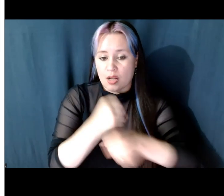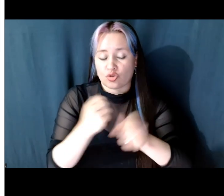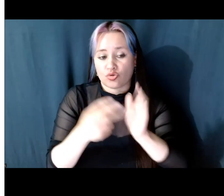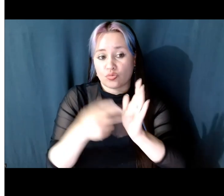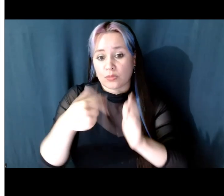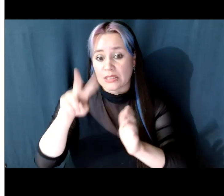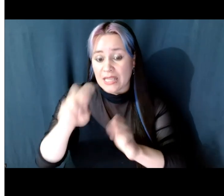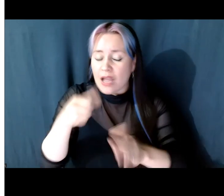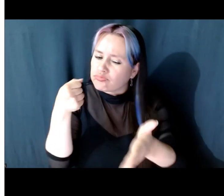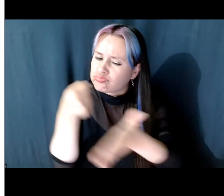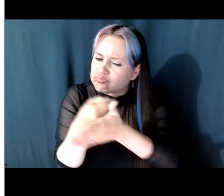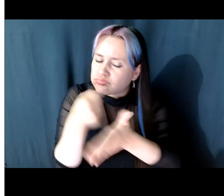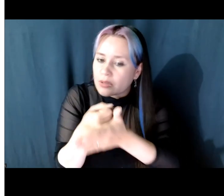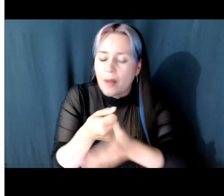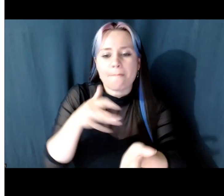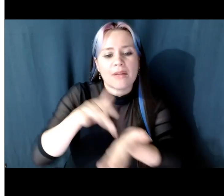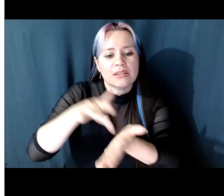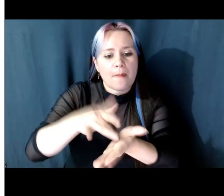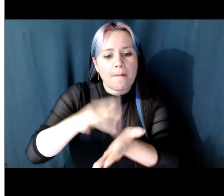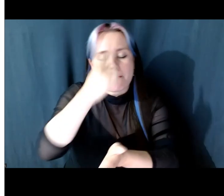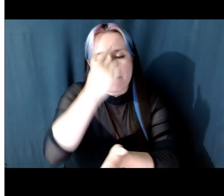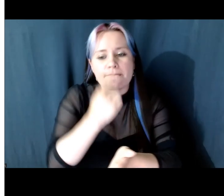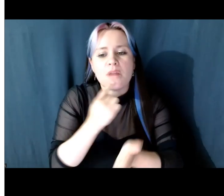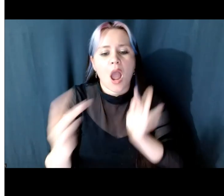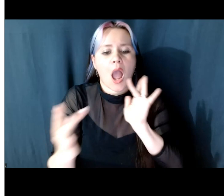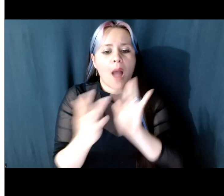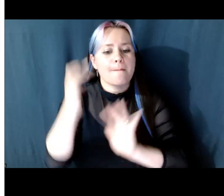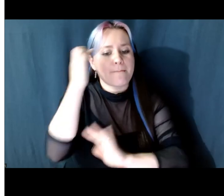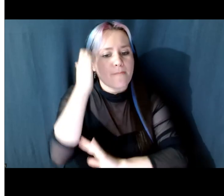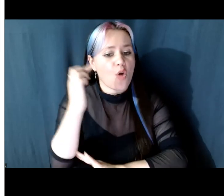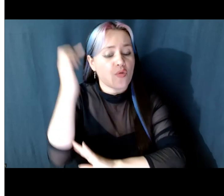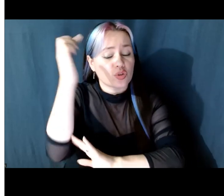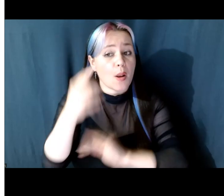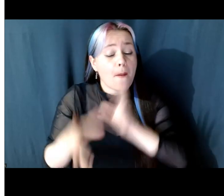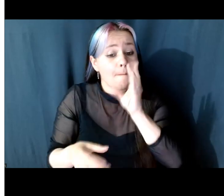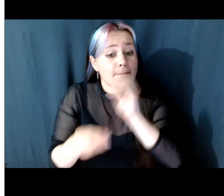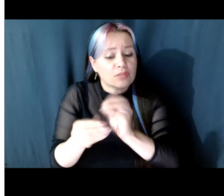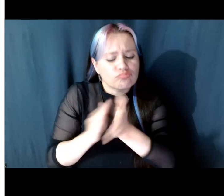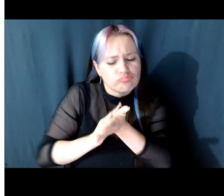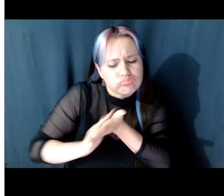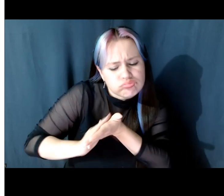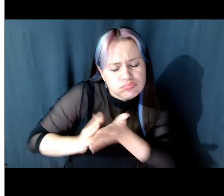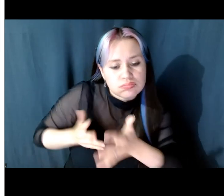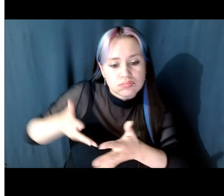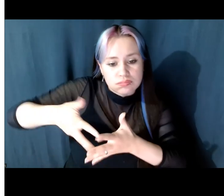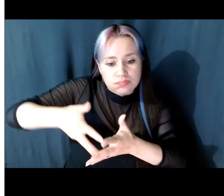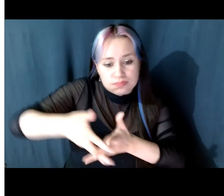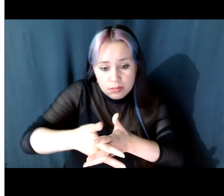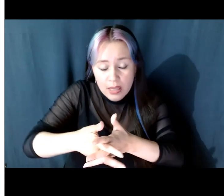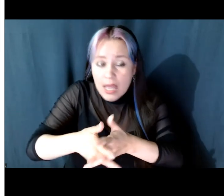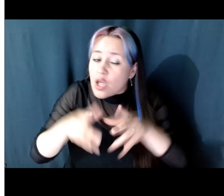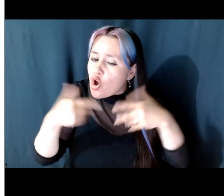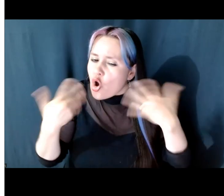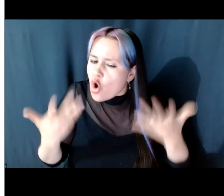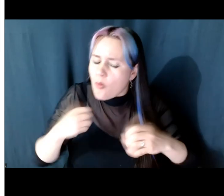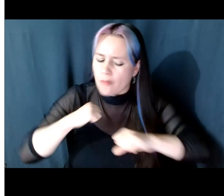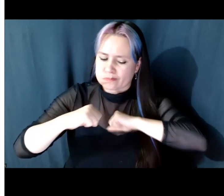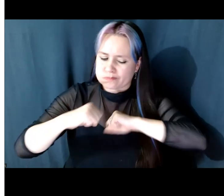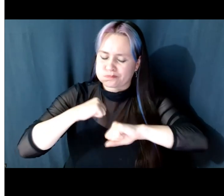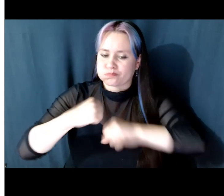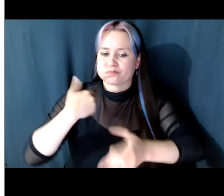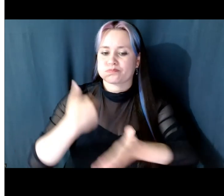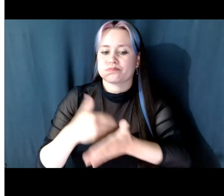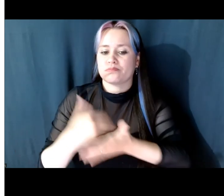garantía y cumplimiento dos implementar con rigor y compromiso con tiempos pertinentes el